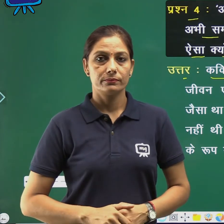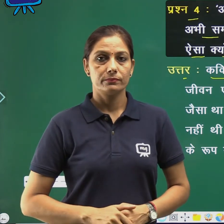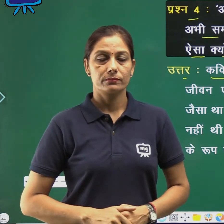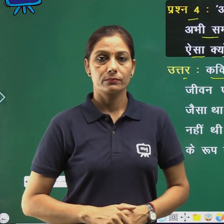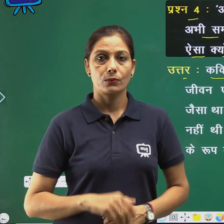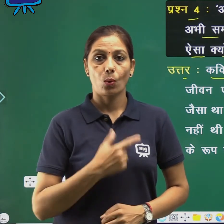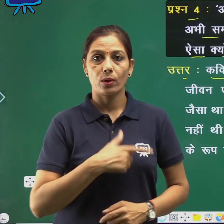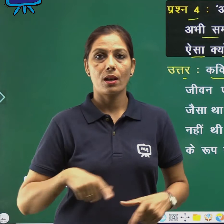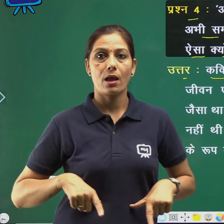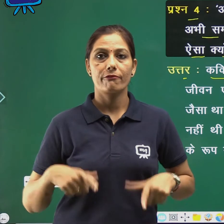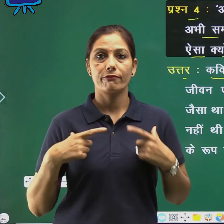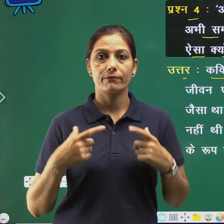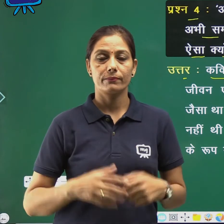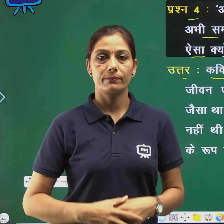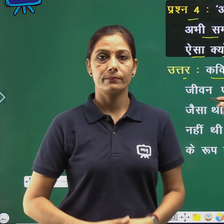उनका जीवन